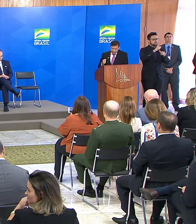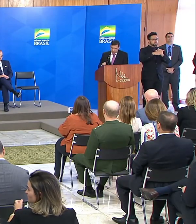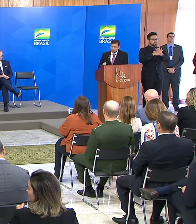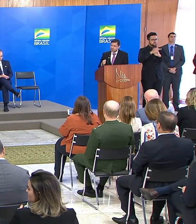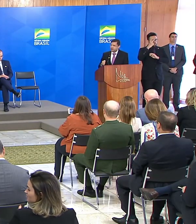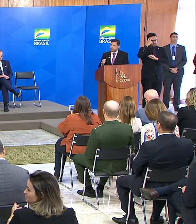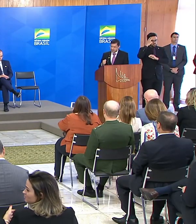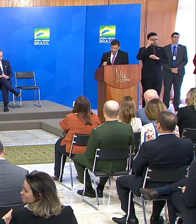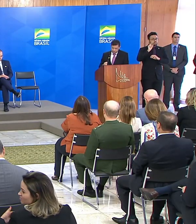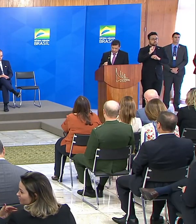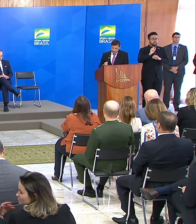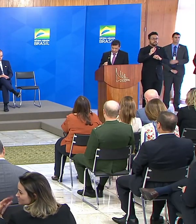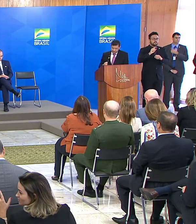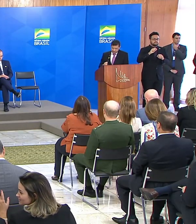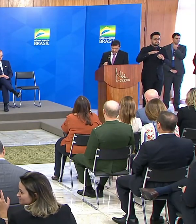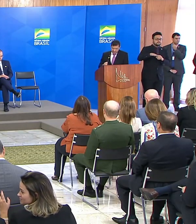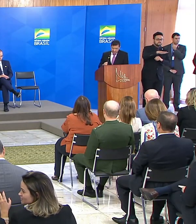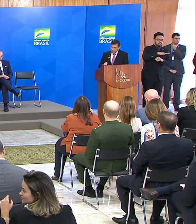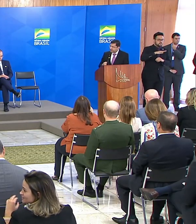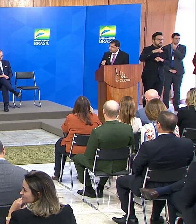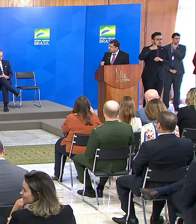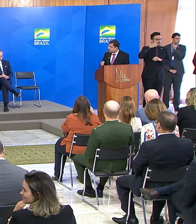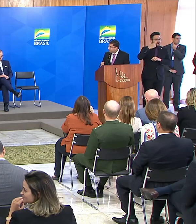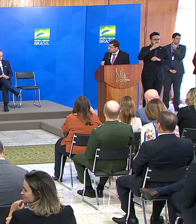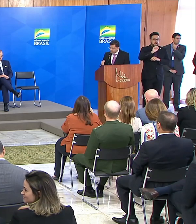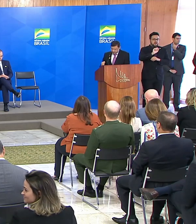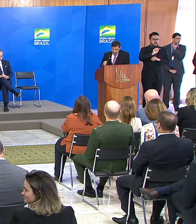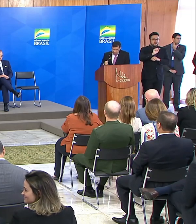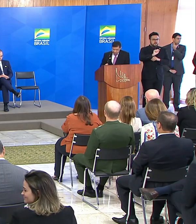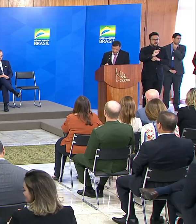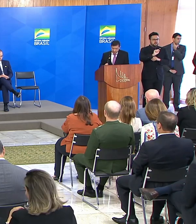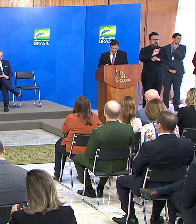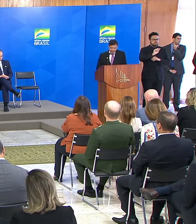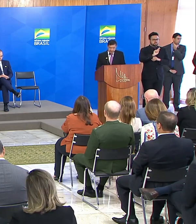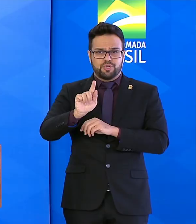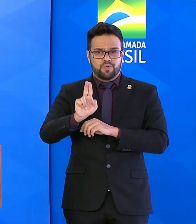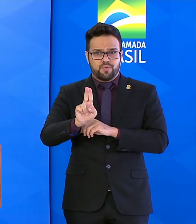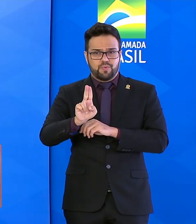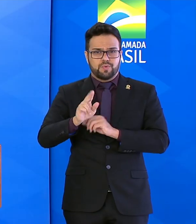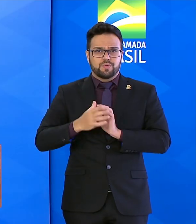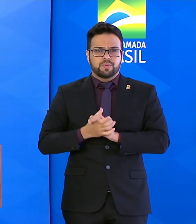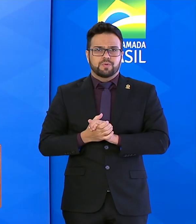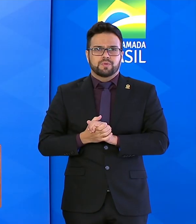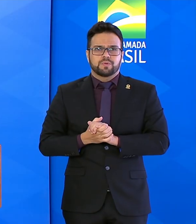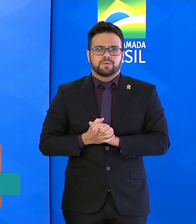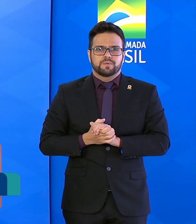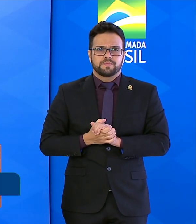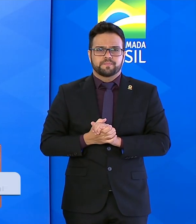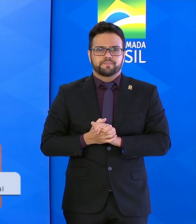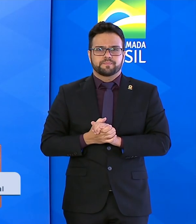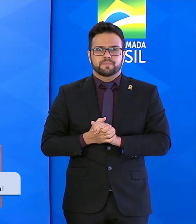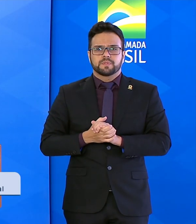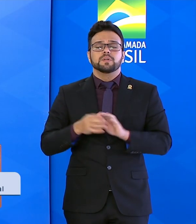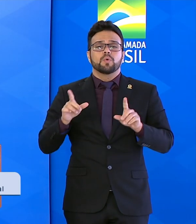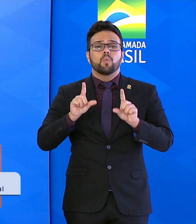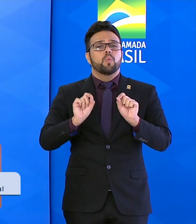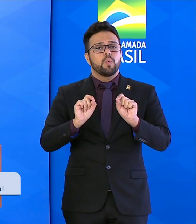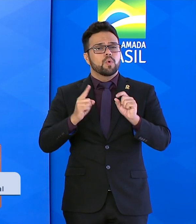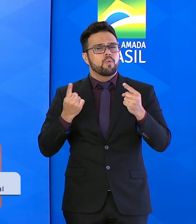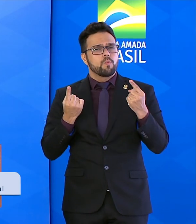a relação do estado com o contribuinte é uma verdadeira mudança de paradigma de uma relação de confronto